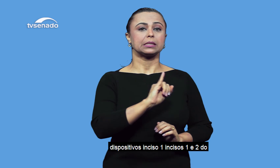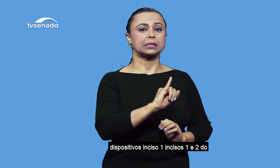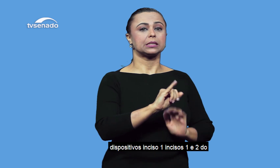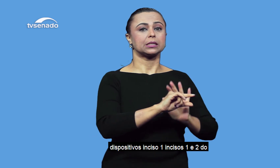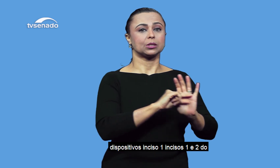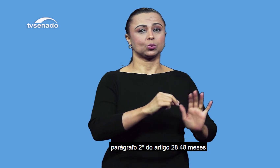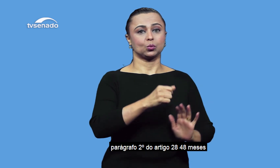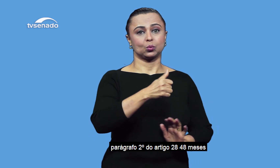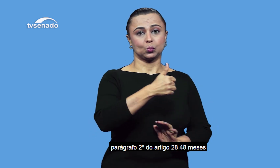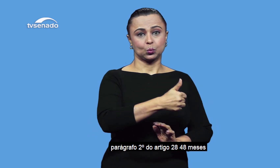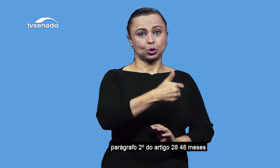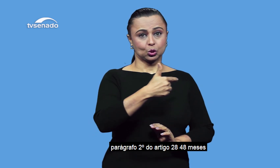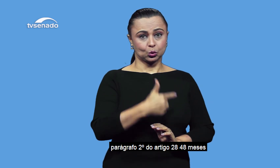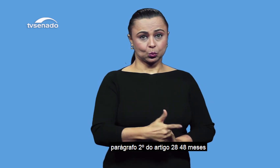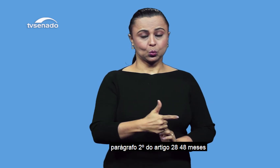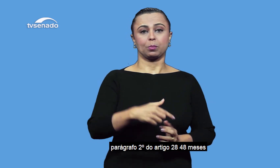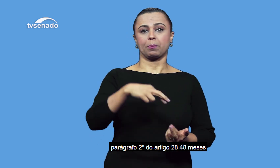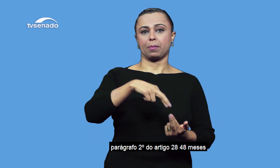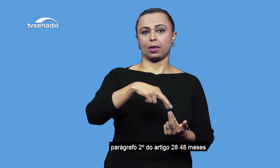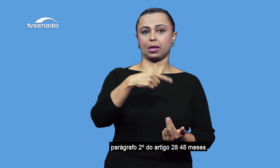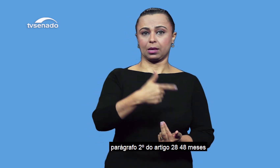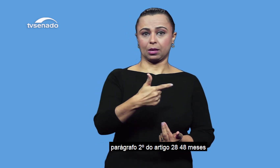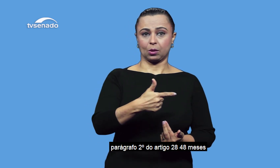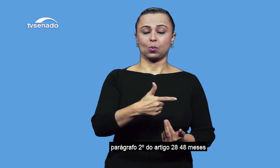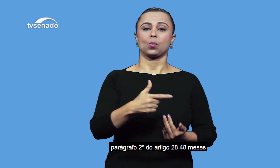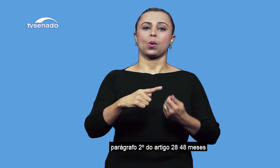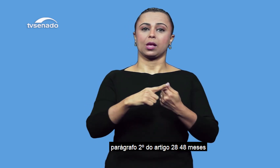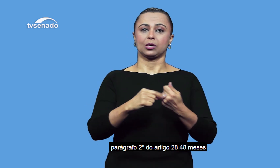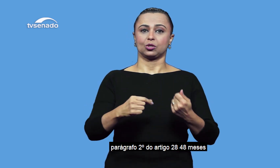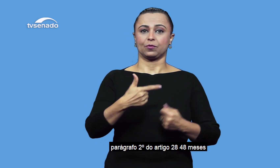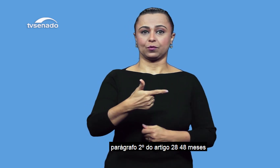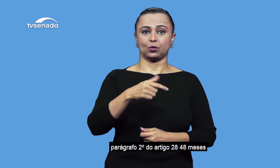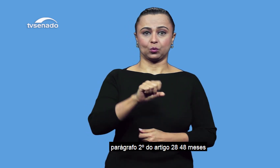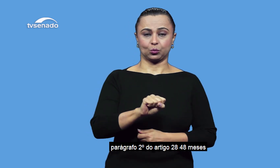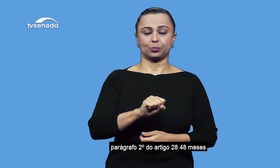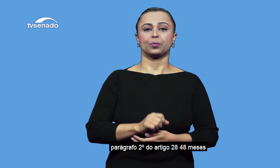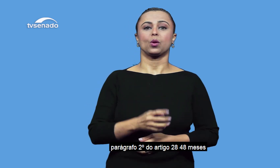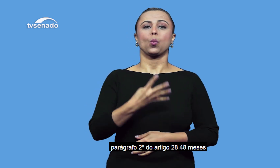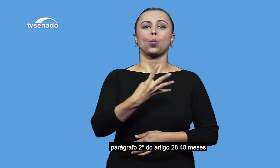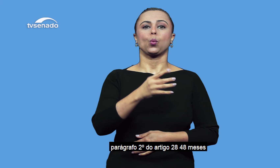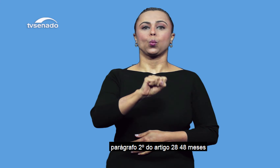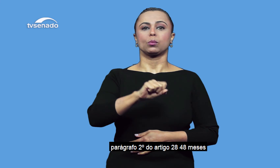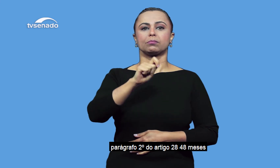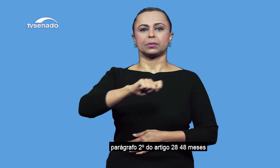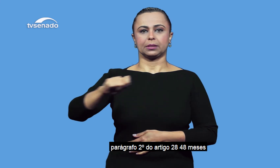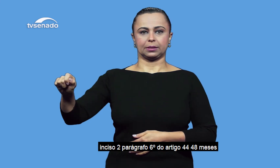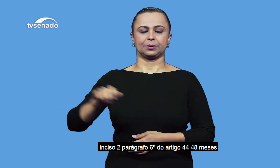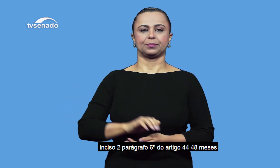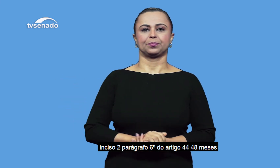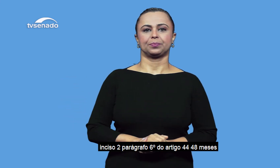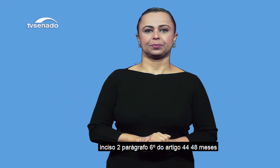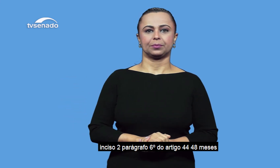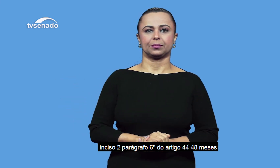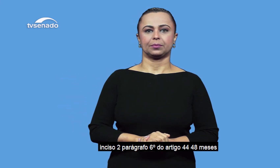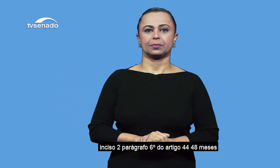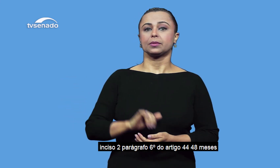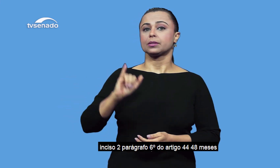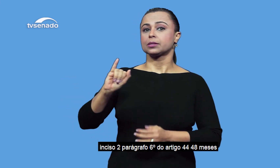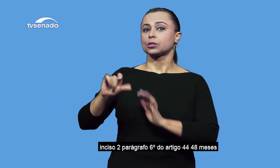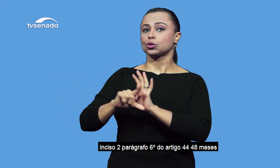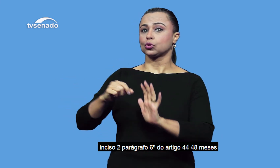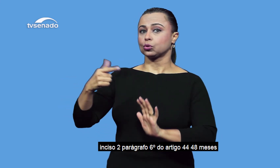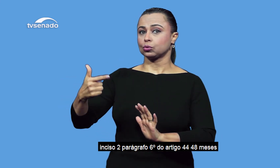2 do parágrafo 2º do artigo 28 48 meses inciso 2